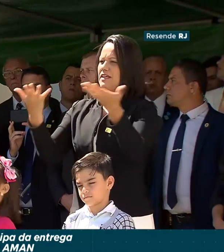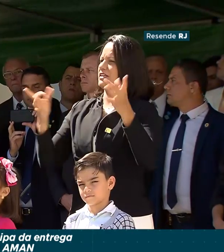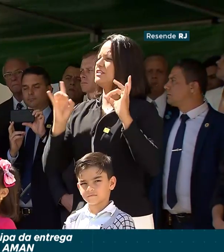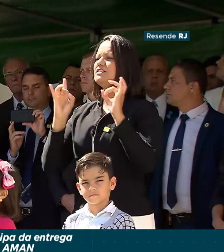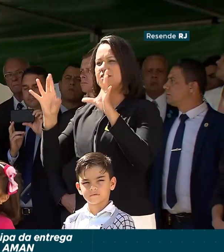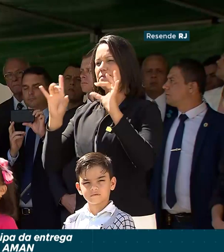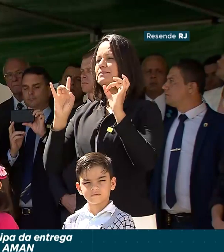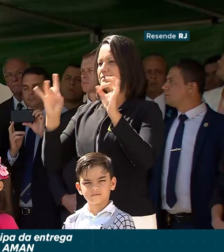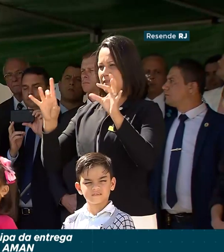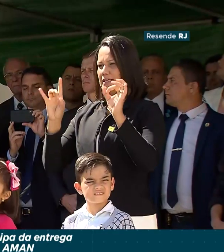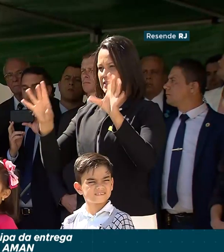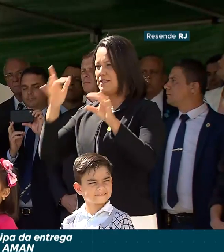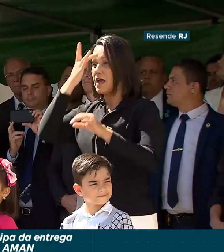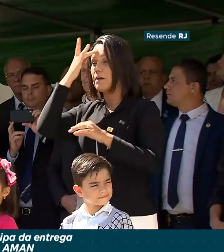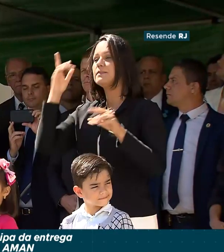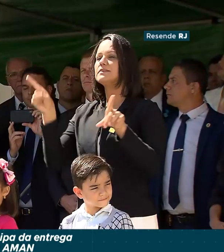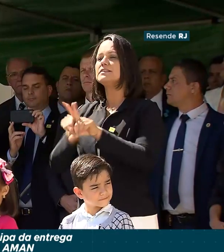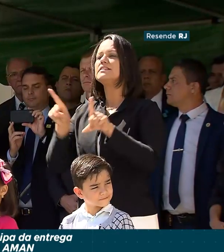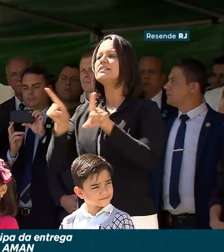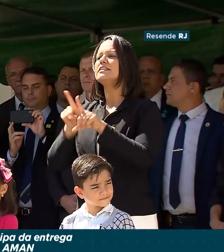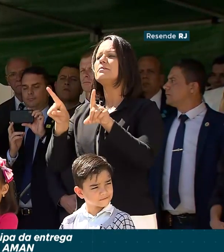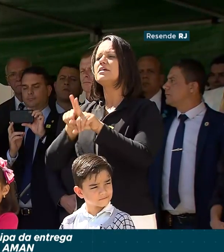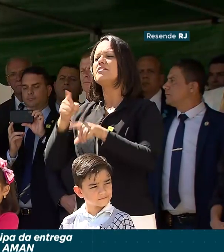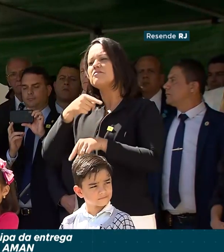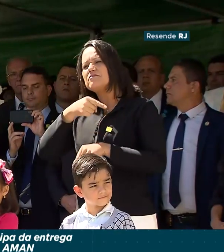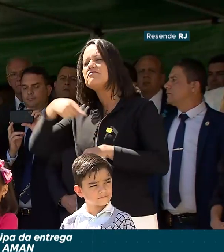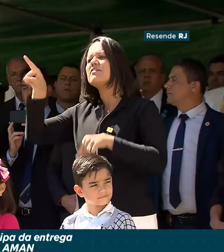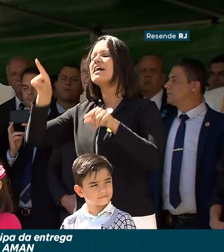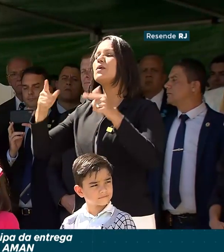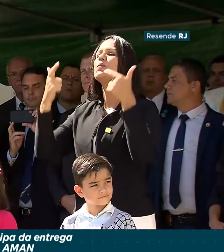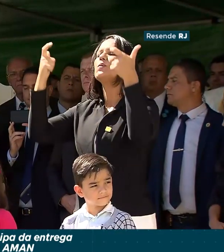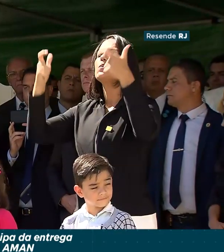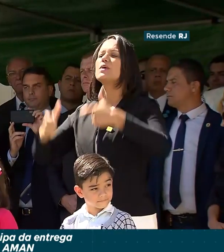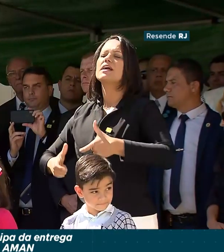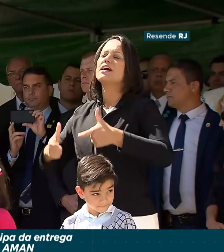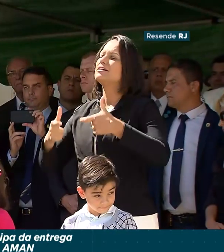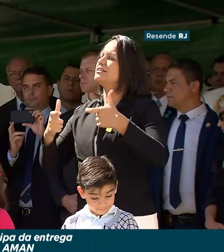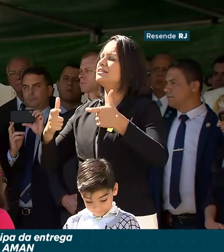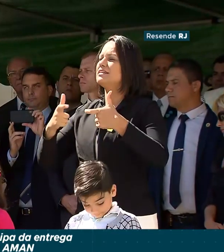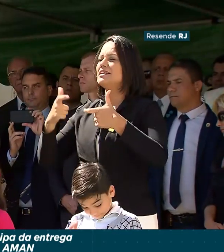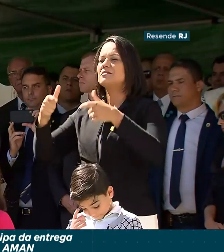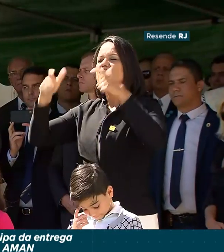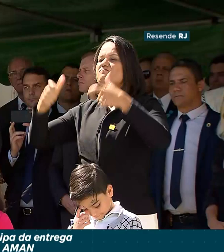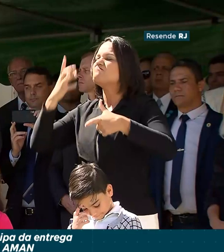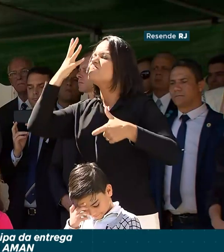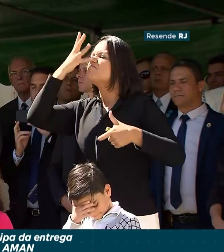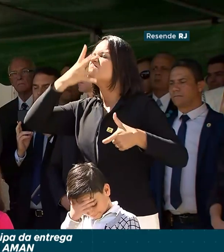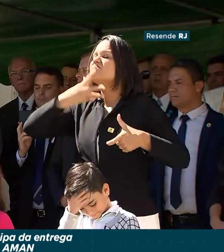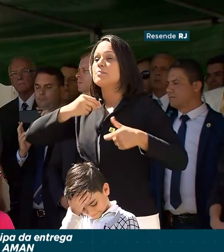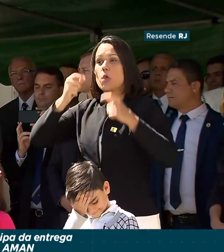especial aqueles que irão para a nossa rica e cobiçada Amazônia.